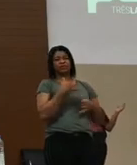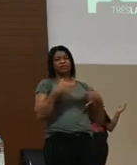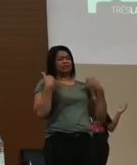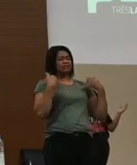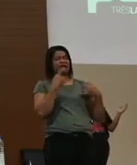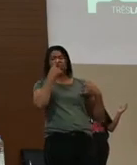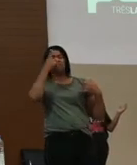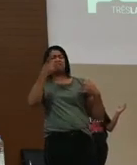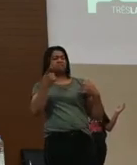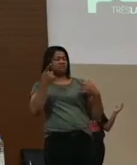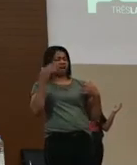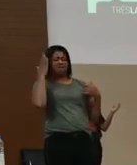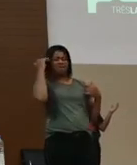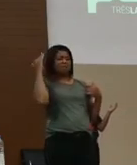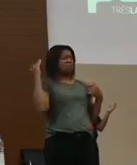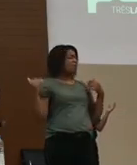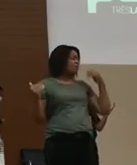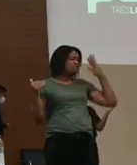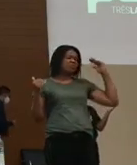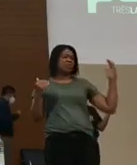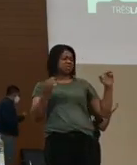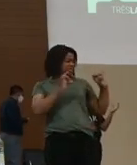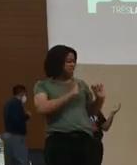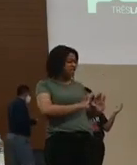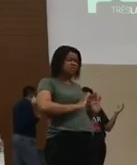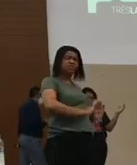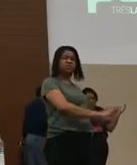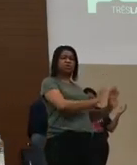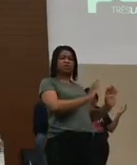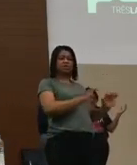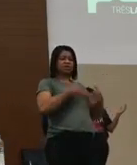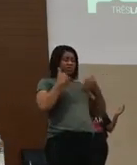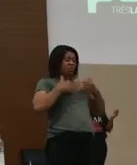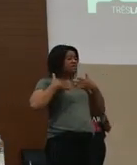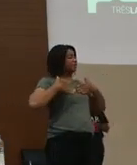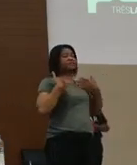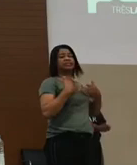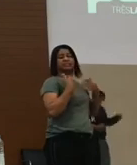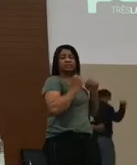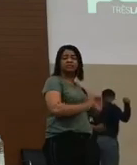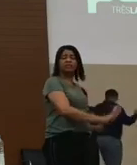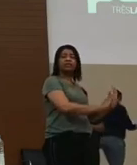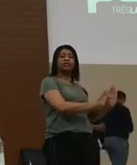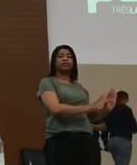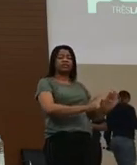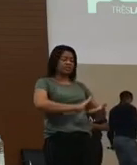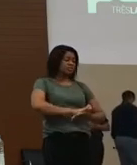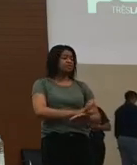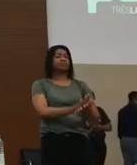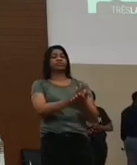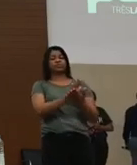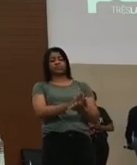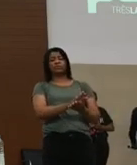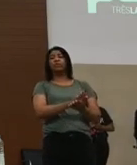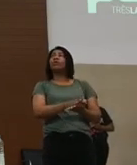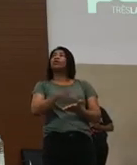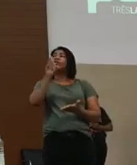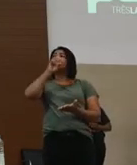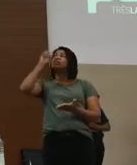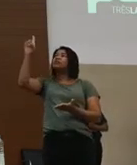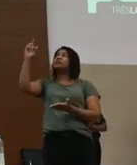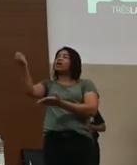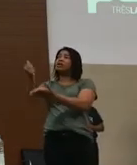ó Senhor, os nossos orgulhos, ó Deus amado, em nome de Jesus Cristo, o Senhor faça cair tudo isso por terra, Senhor Deus querido,